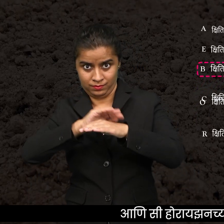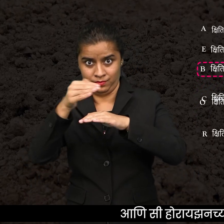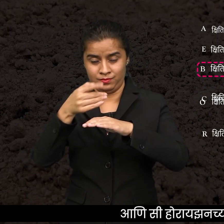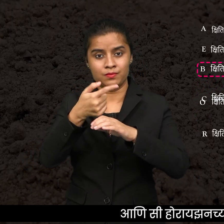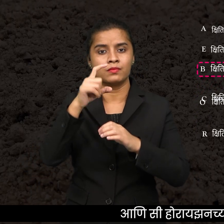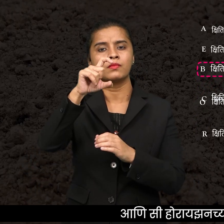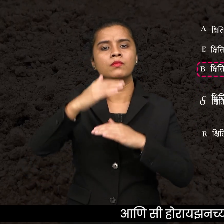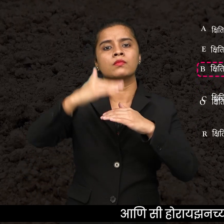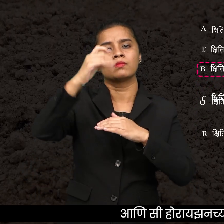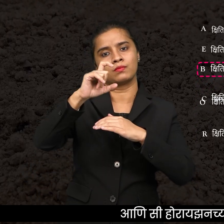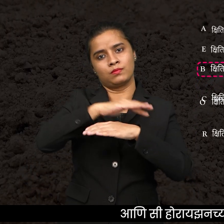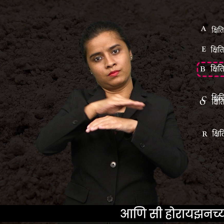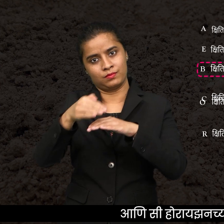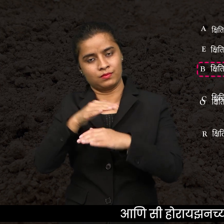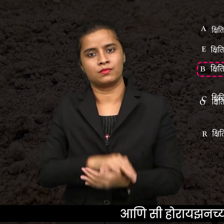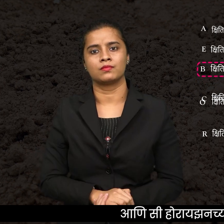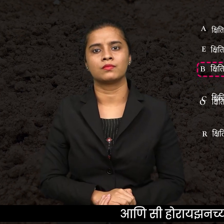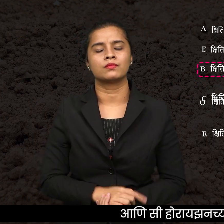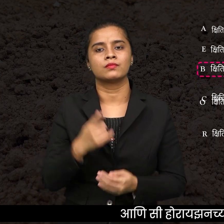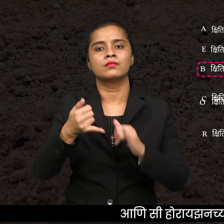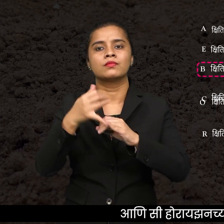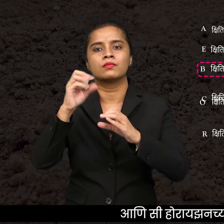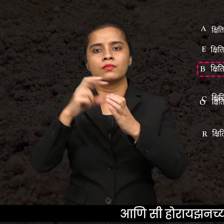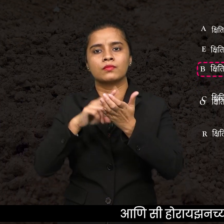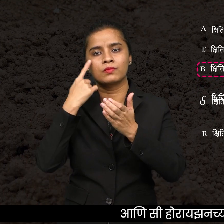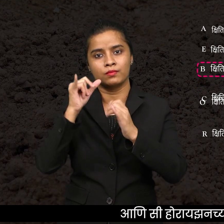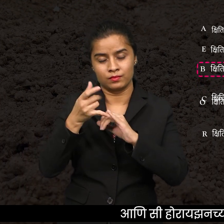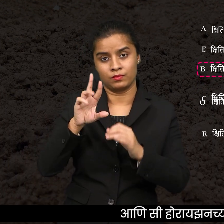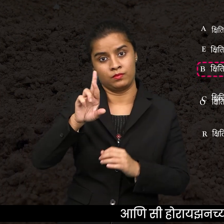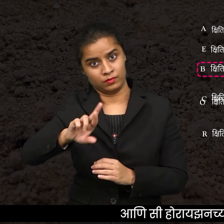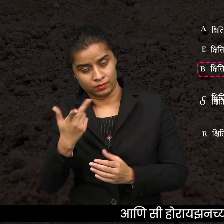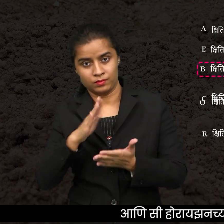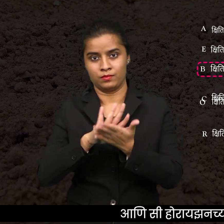आणि हॉरिझॉनच्या वर आणखी एक थर आहे